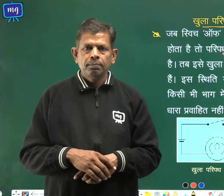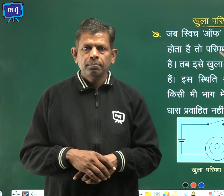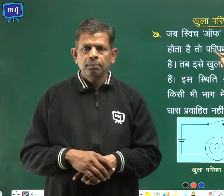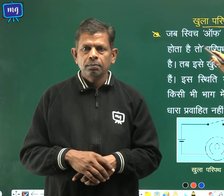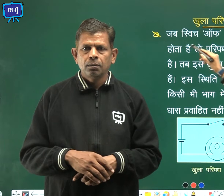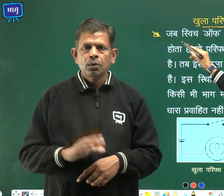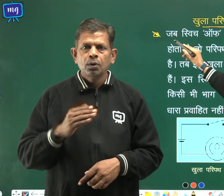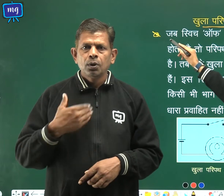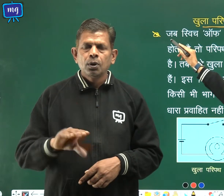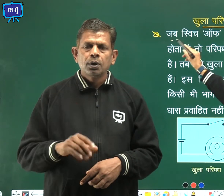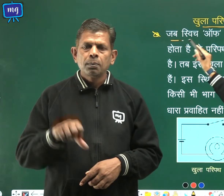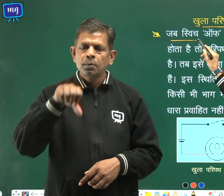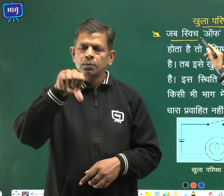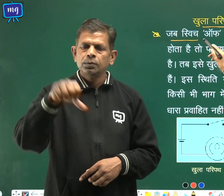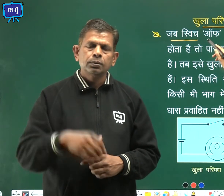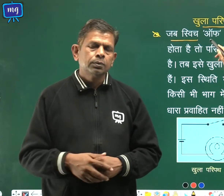जब स्विच